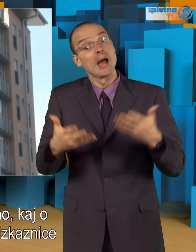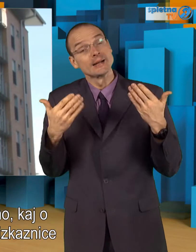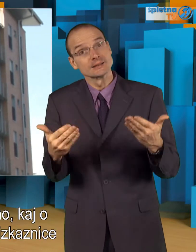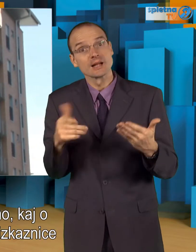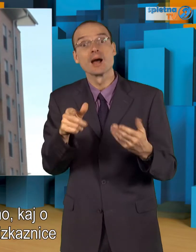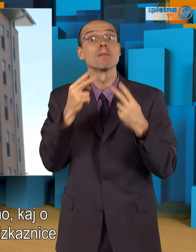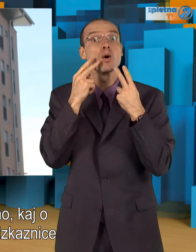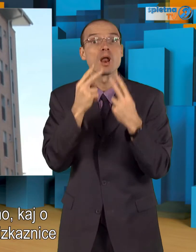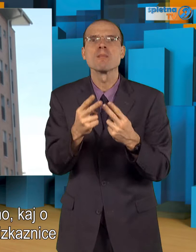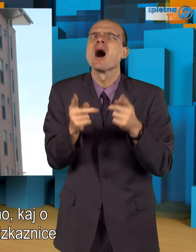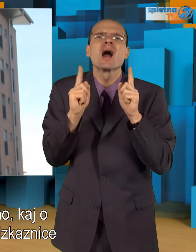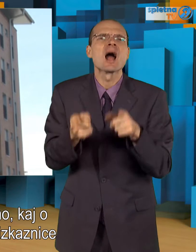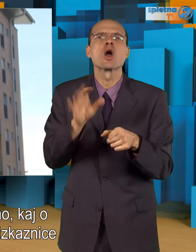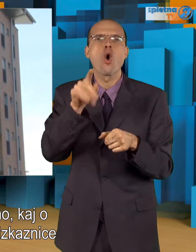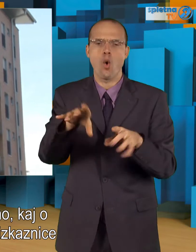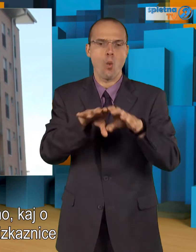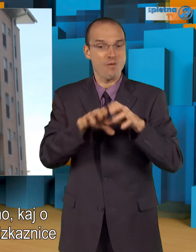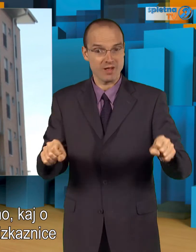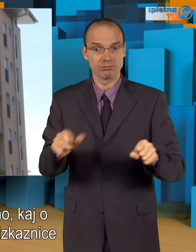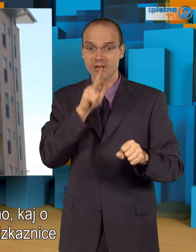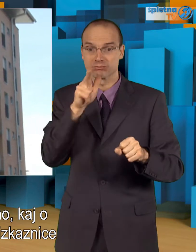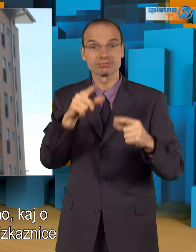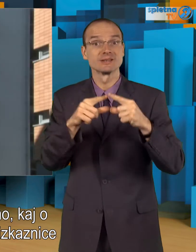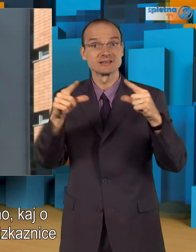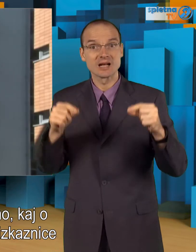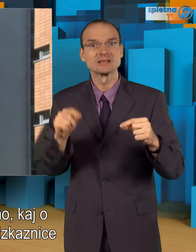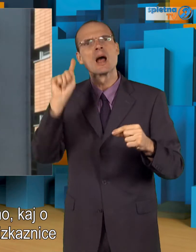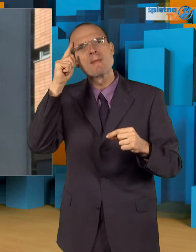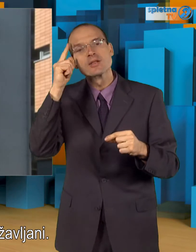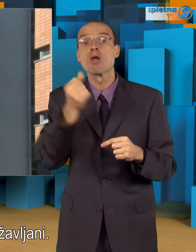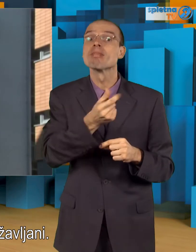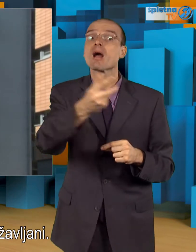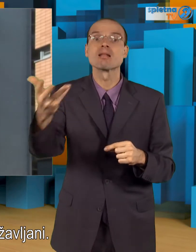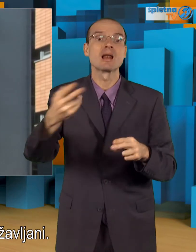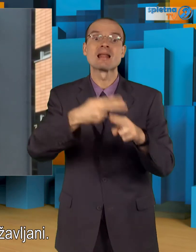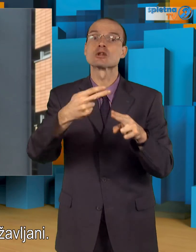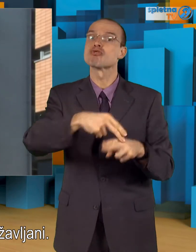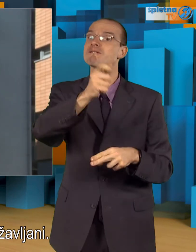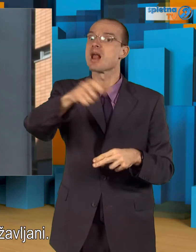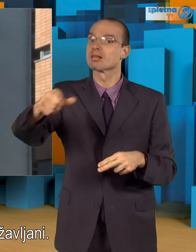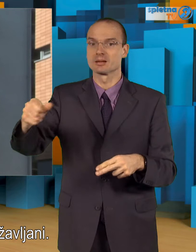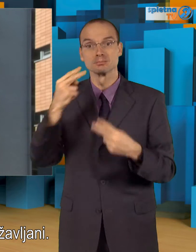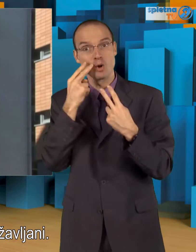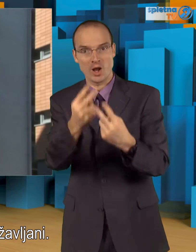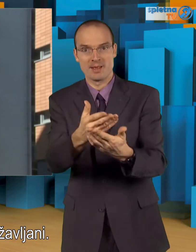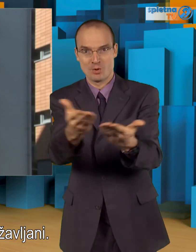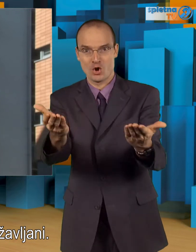Zdaj pa si poglejmo, kaj o uvedbi energetske izkaznice menijo nekateri državljani.